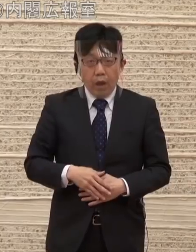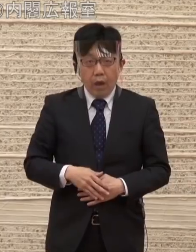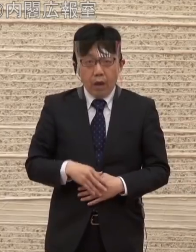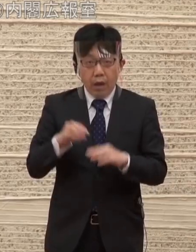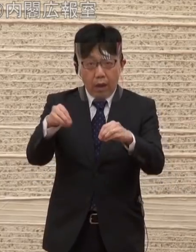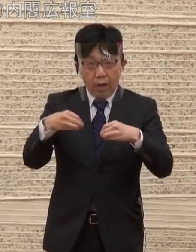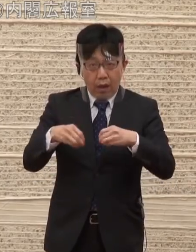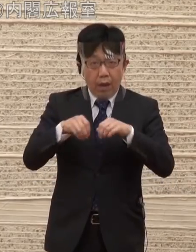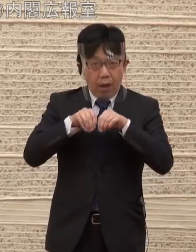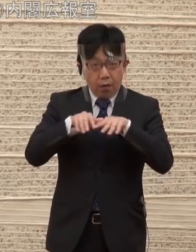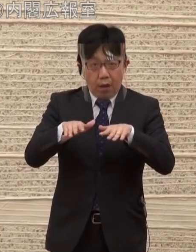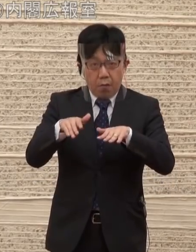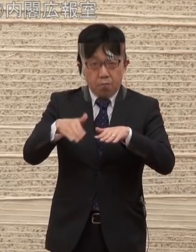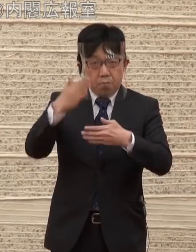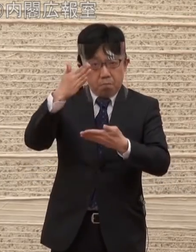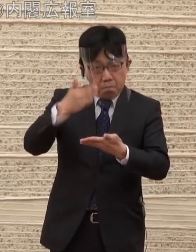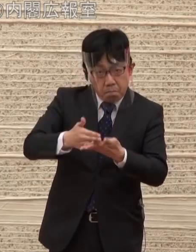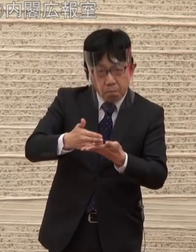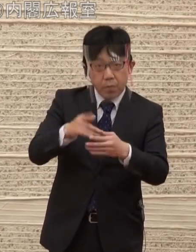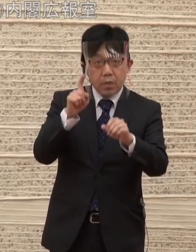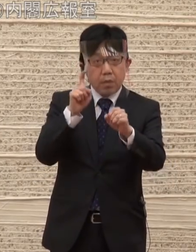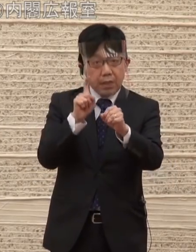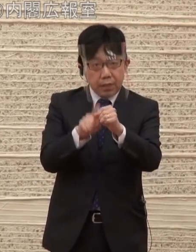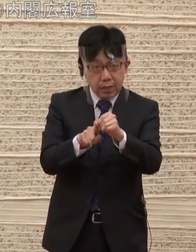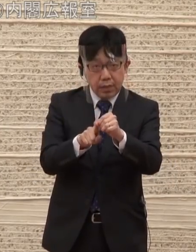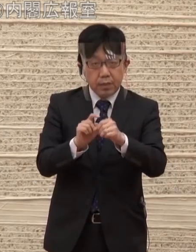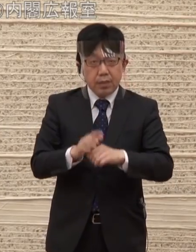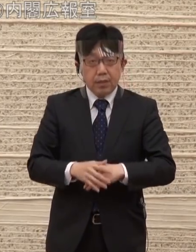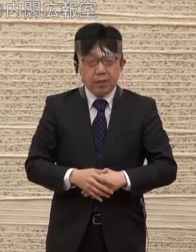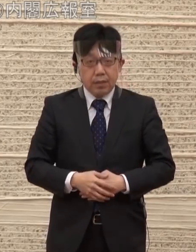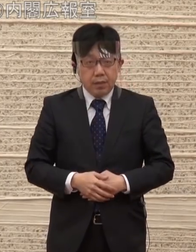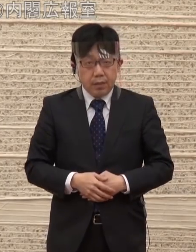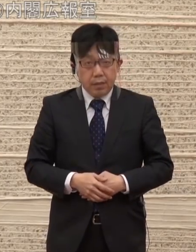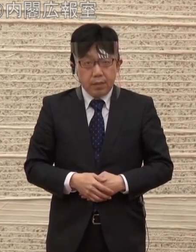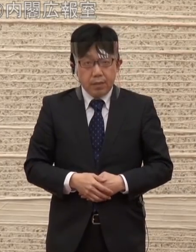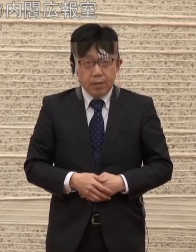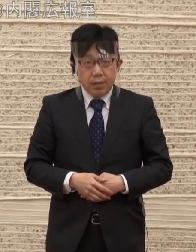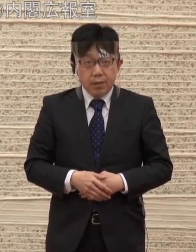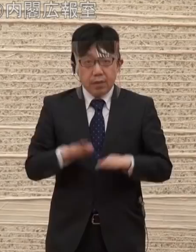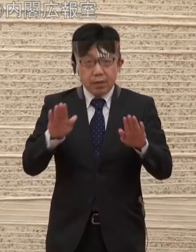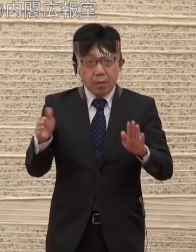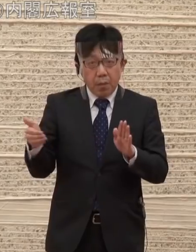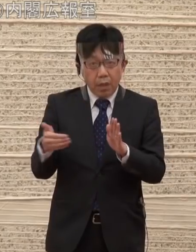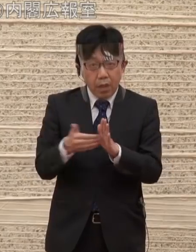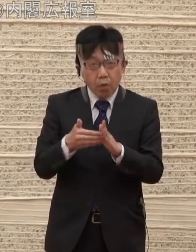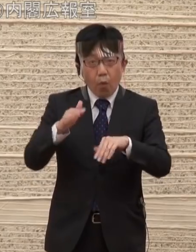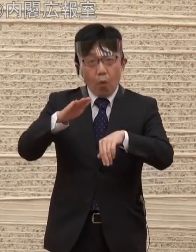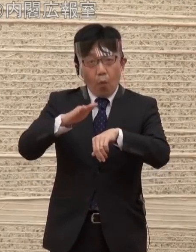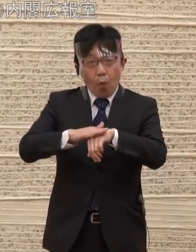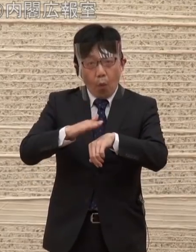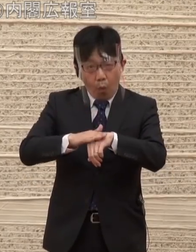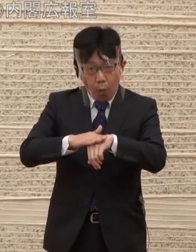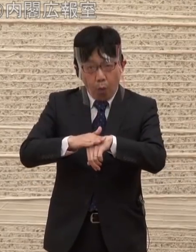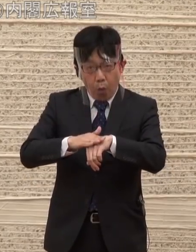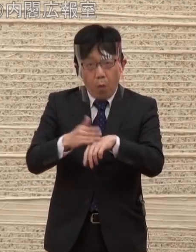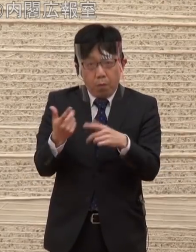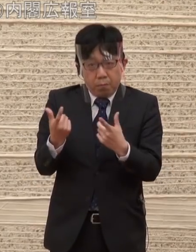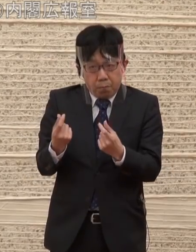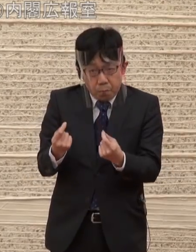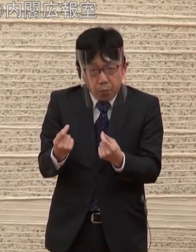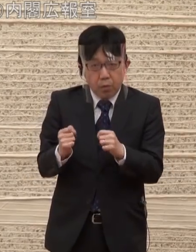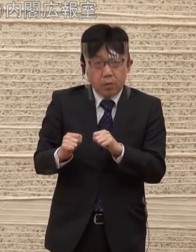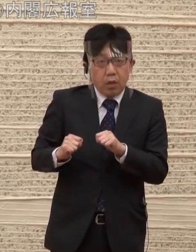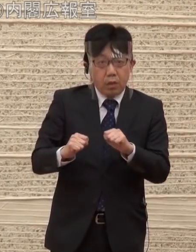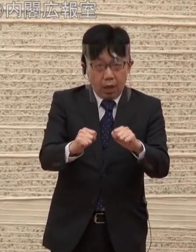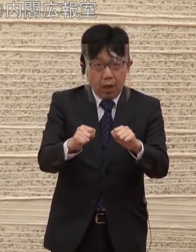感染拡大を防止すていく上においてあてっまでのこの防止策を徹底しながら社会